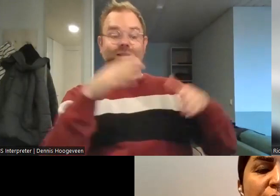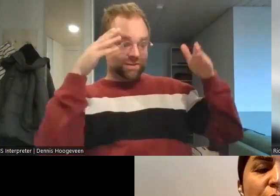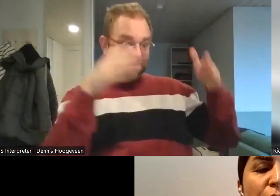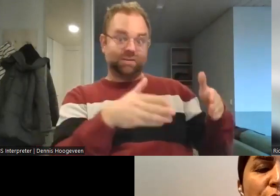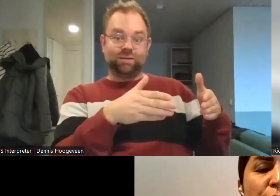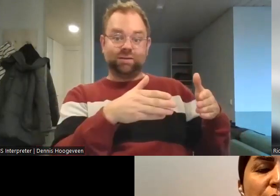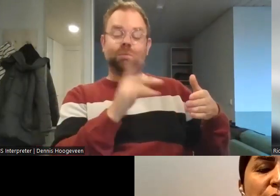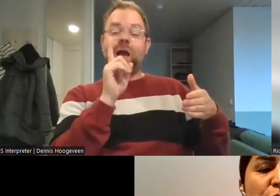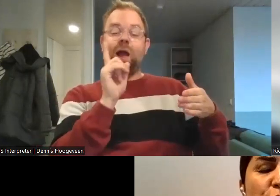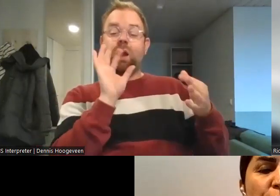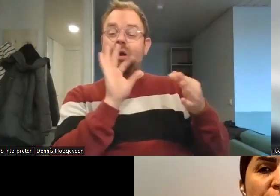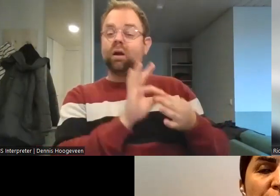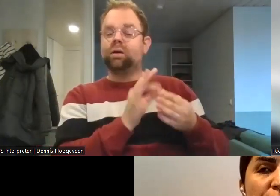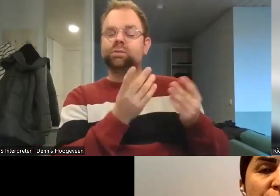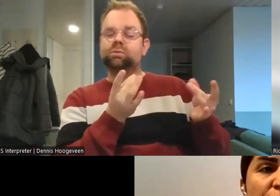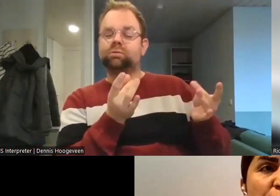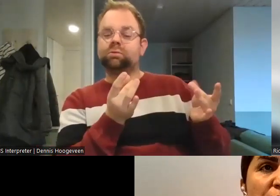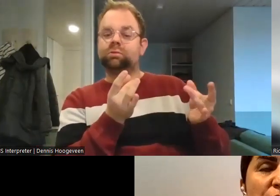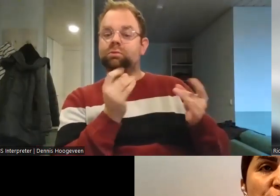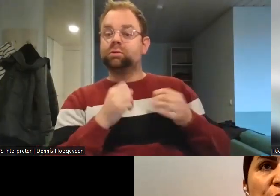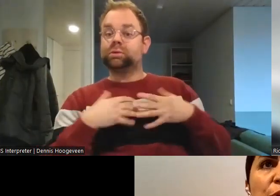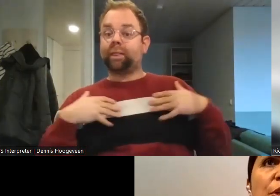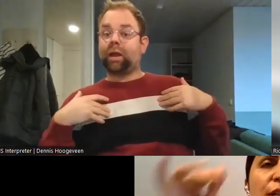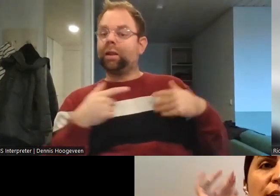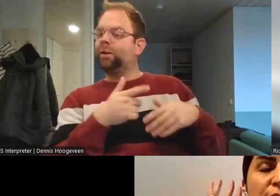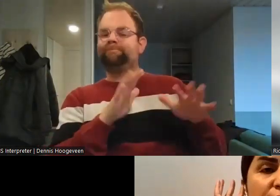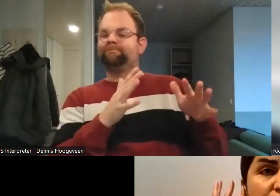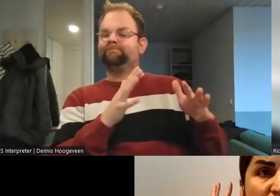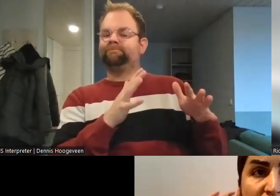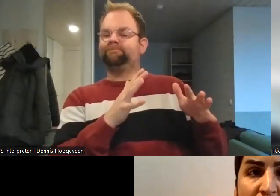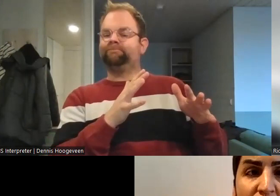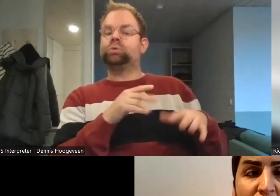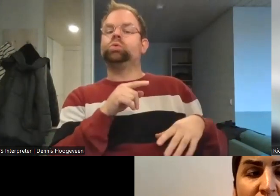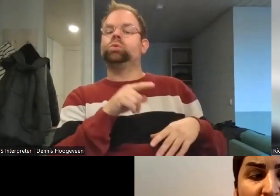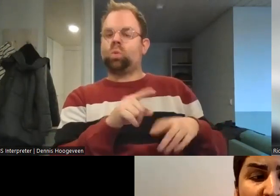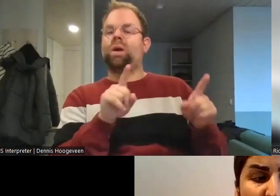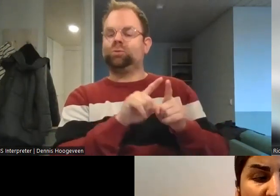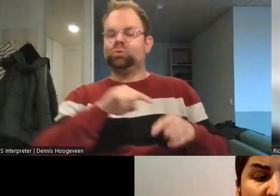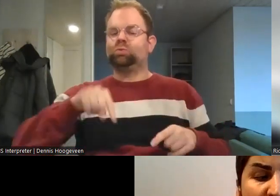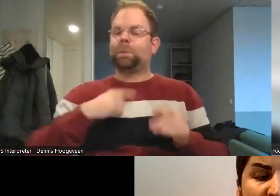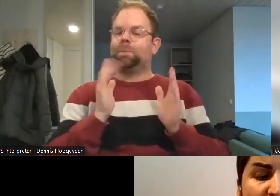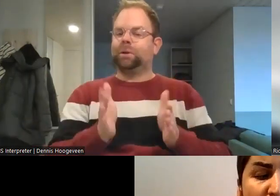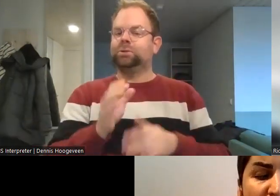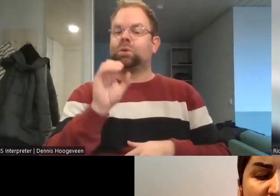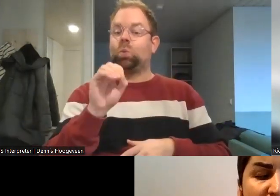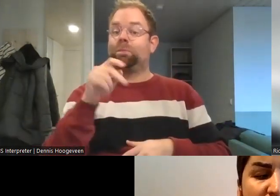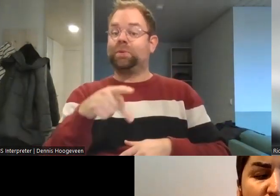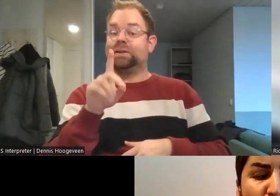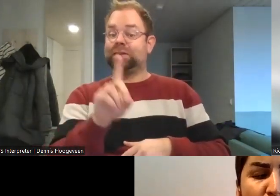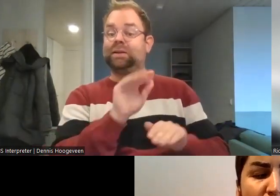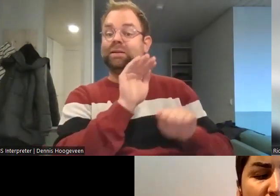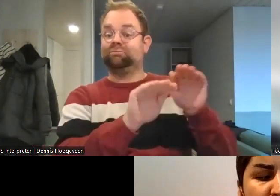nous devons nous approcher aussi des organisations de personnes handicapées pour qu'ils soient